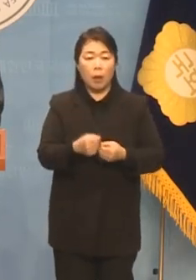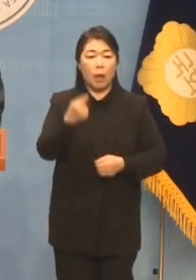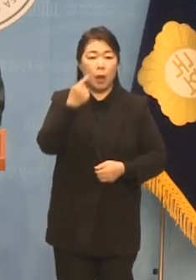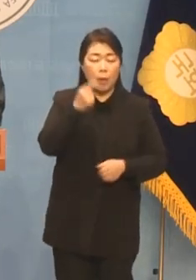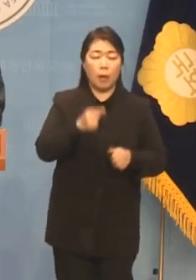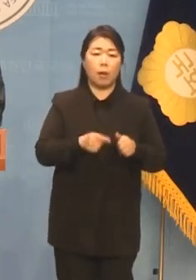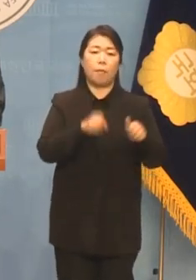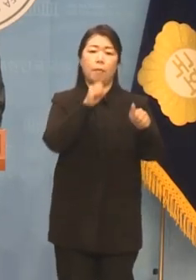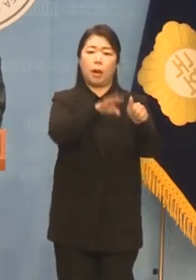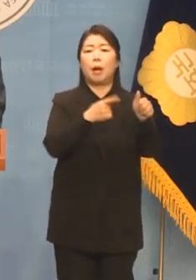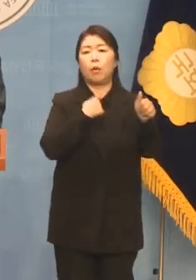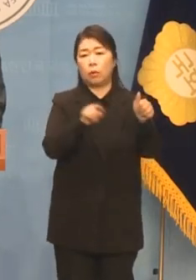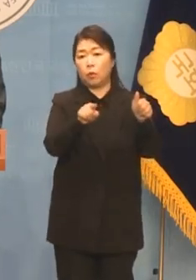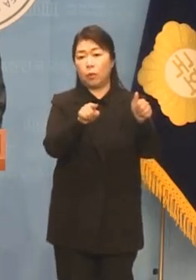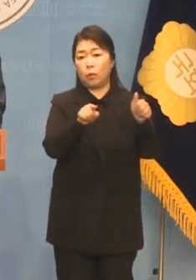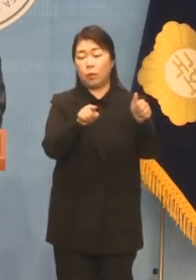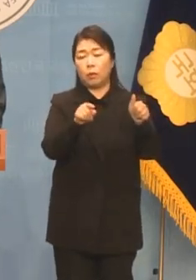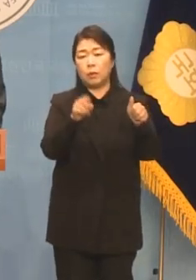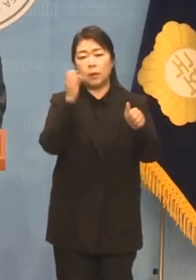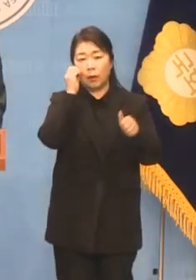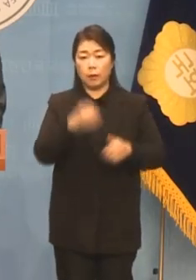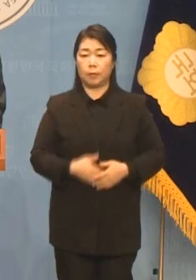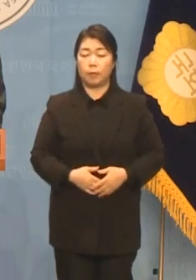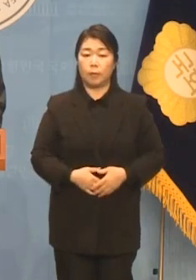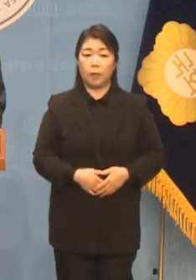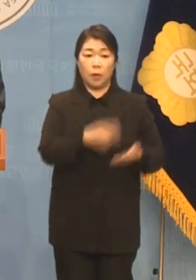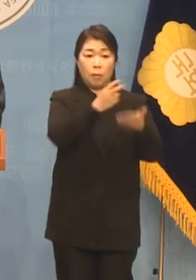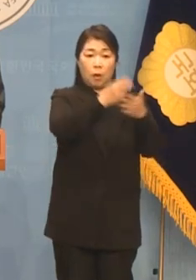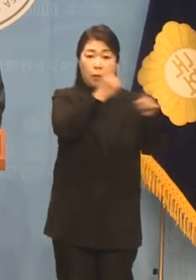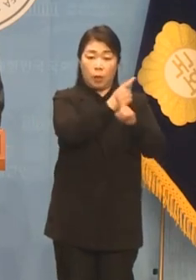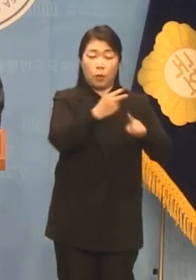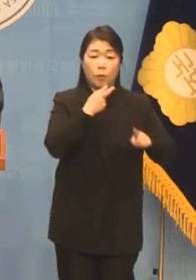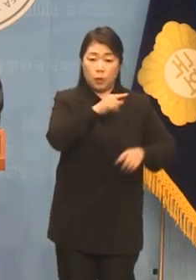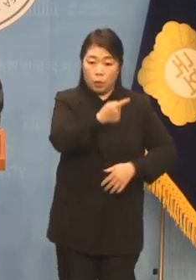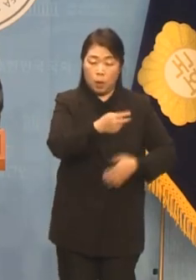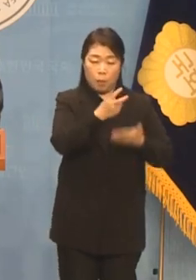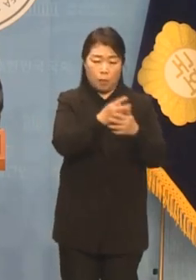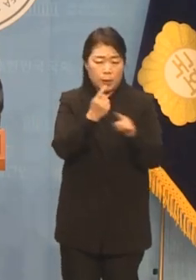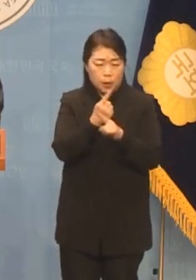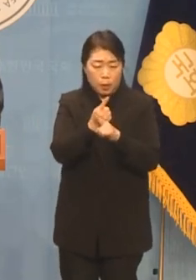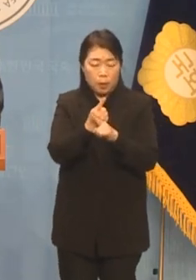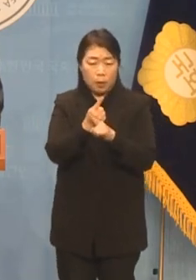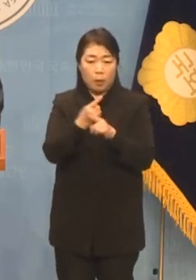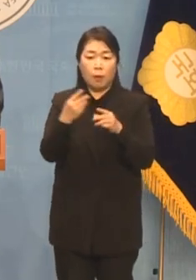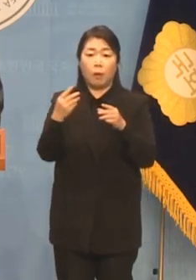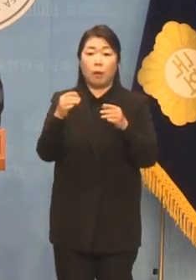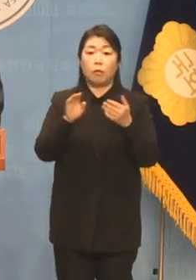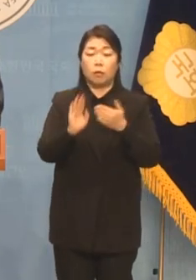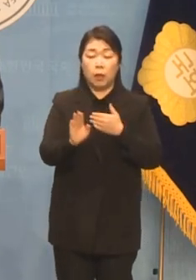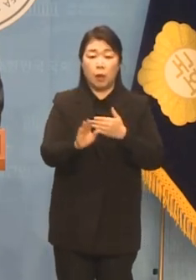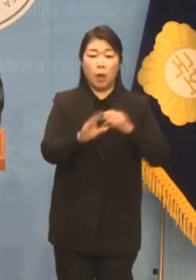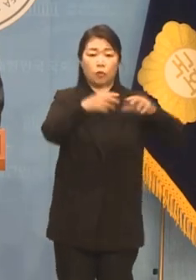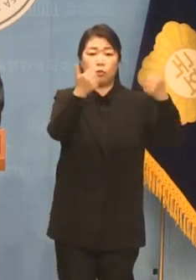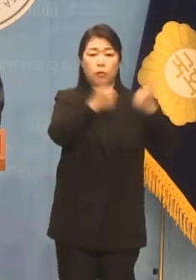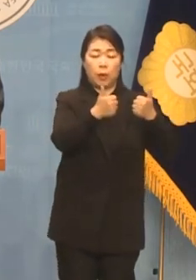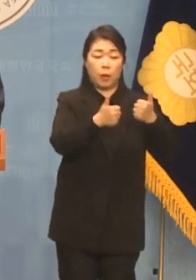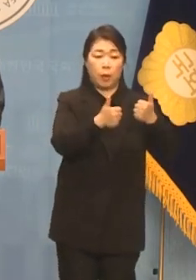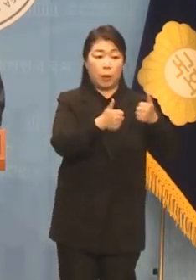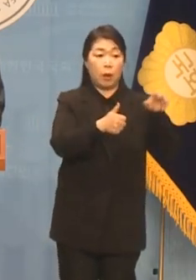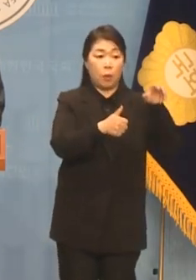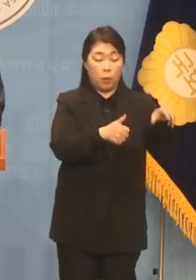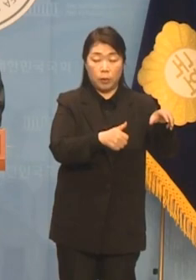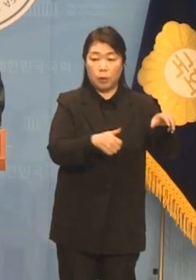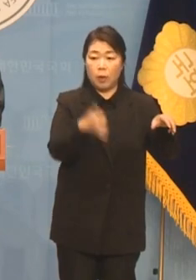합니다 개헌하지 않고도 법률제정을 통해 얼마든지 국회 전체를 세종시로 옮길 수 있습니다 위헌